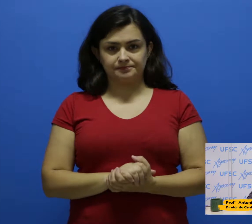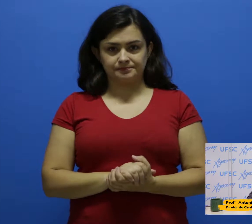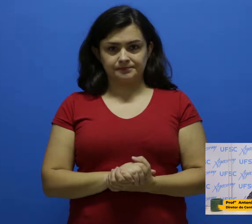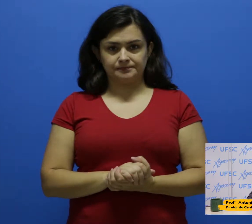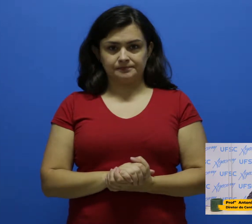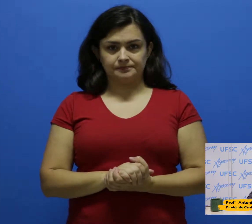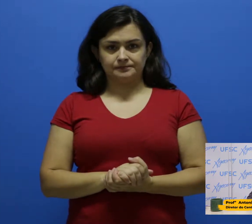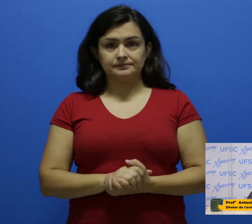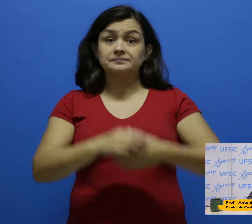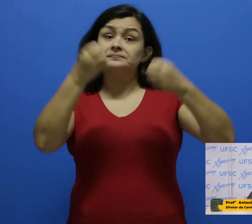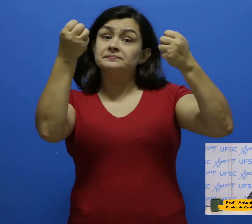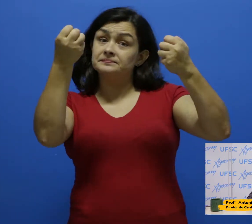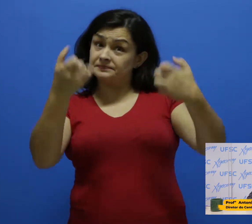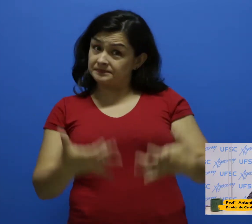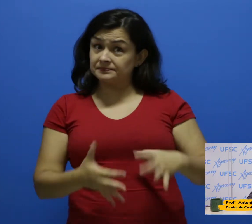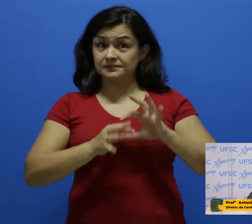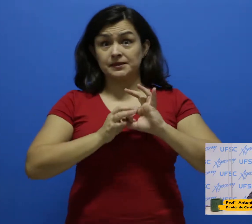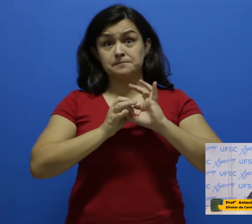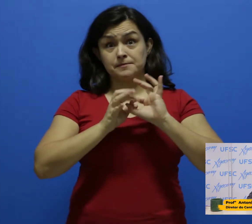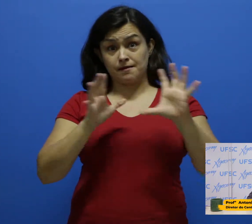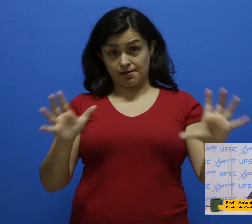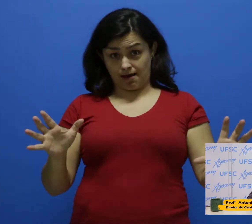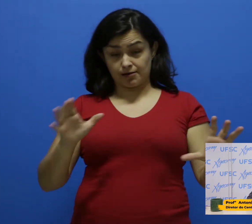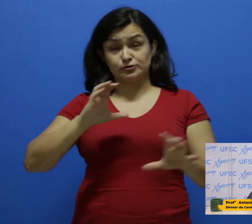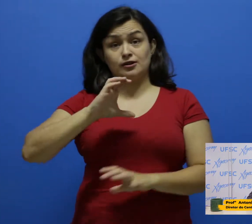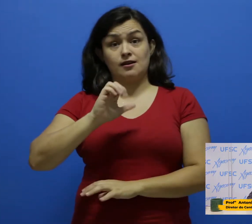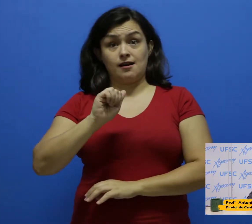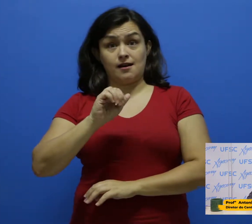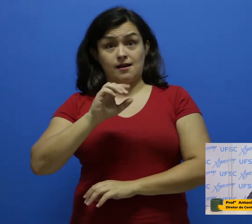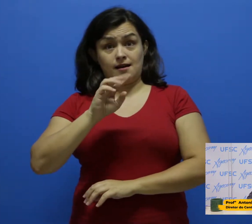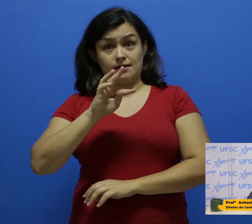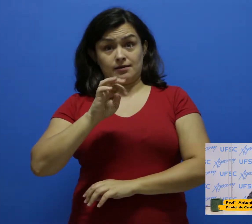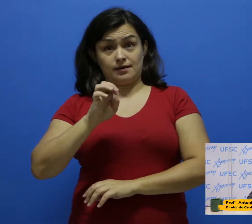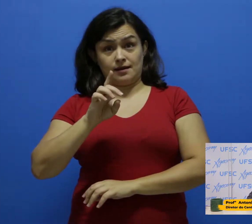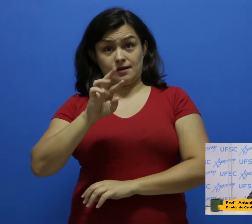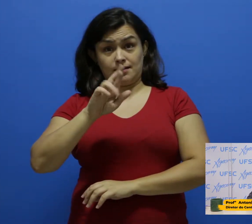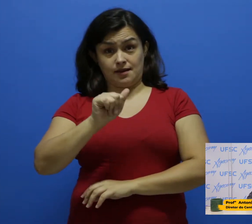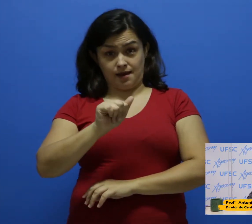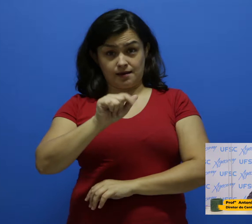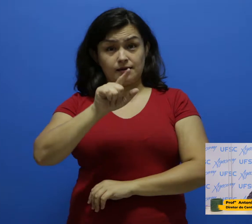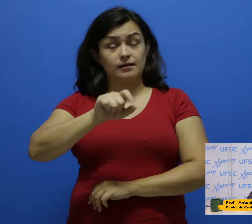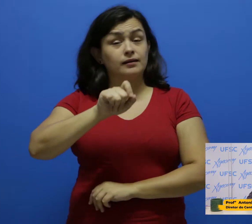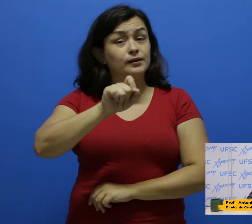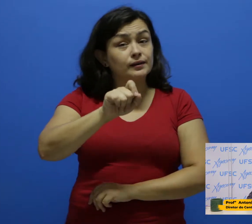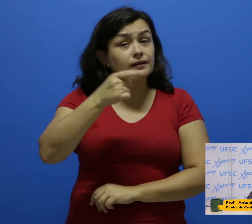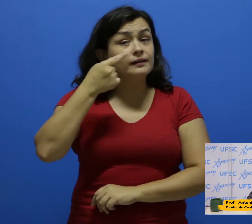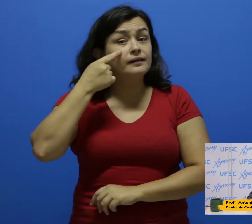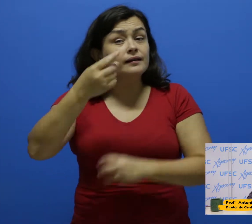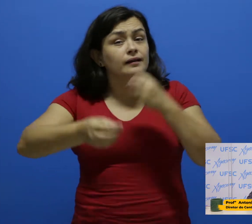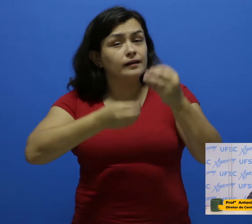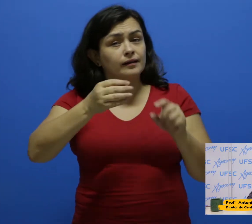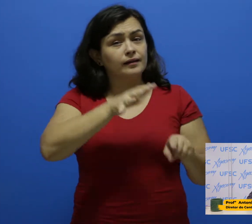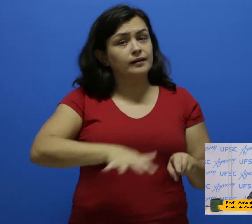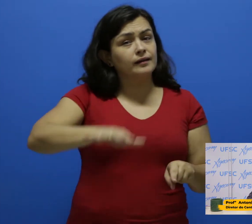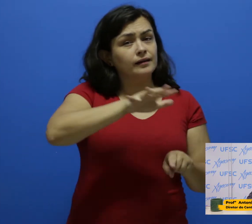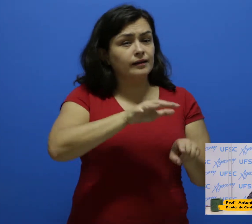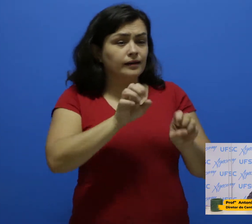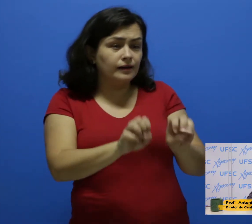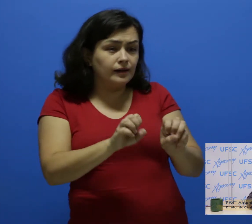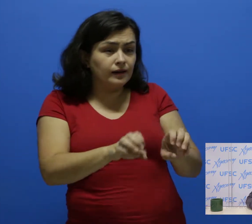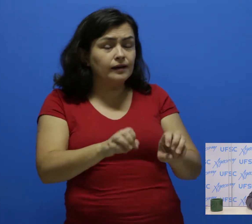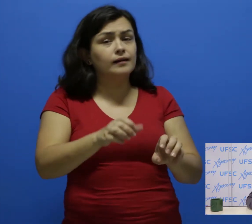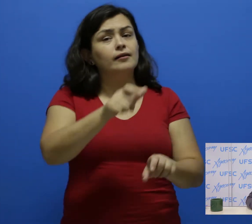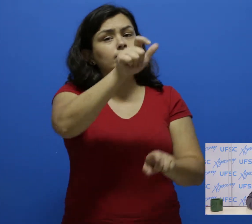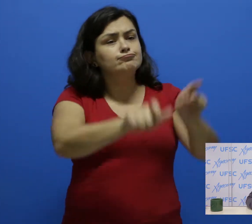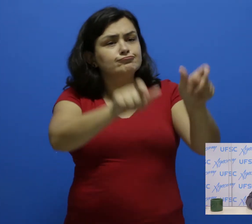cátedra significa entender o processo educacional e as atividades de ensino, um campo onde se reconhecem os